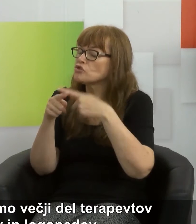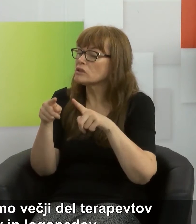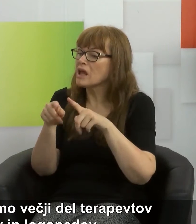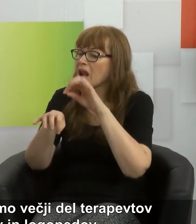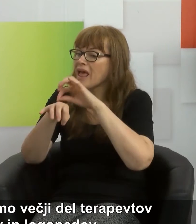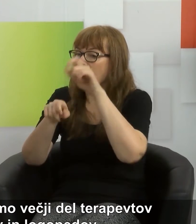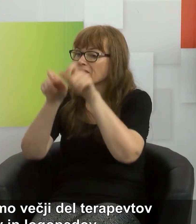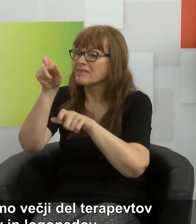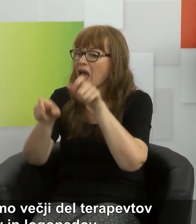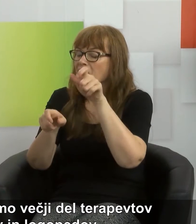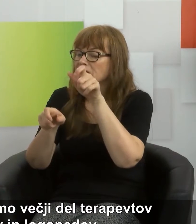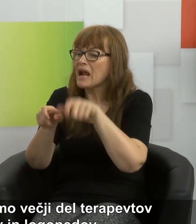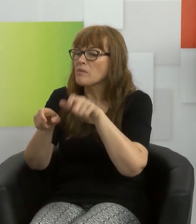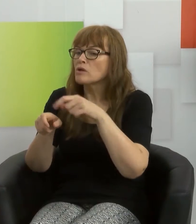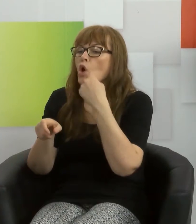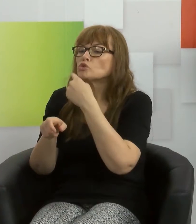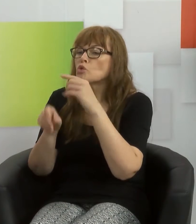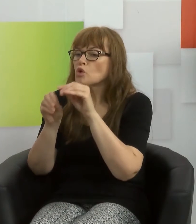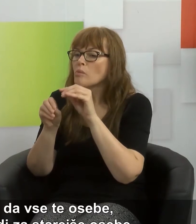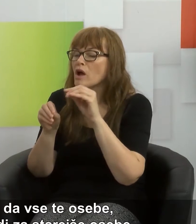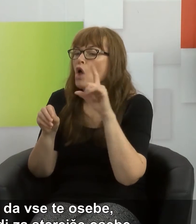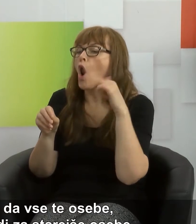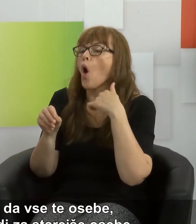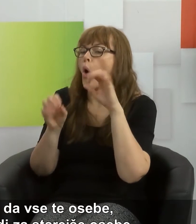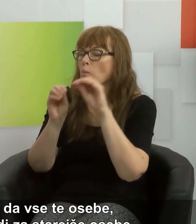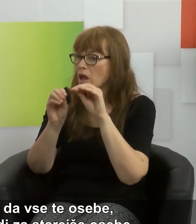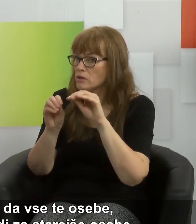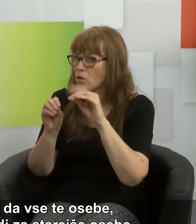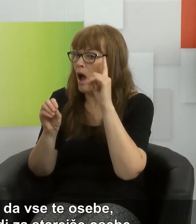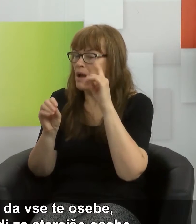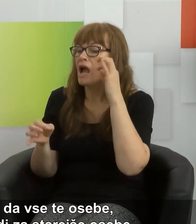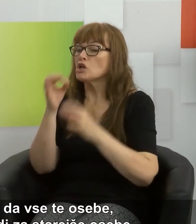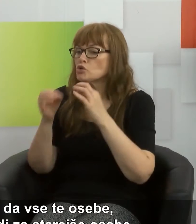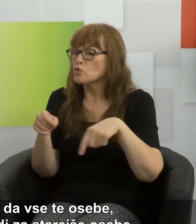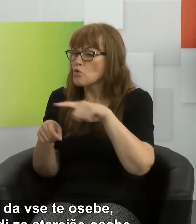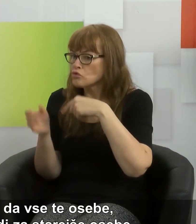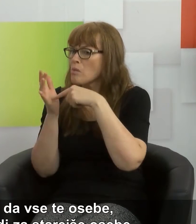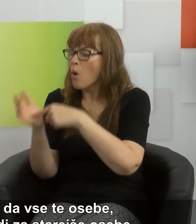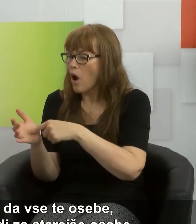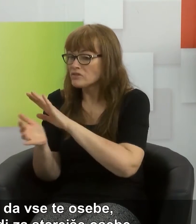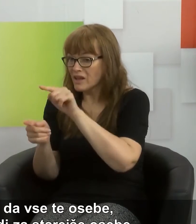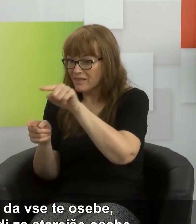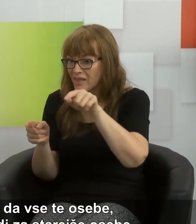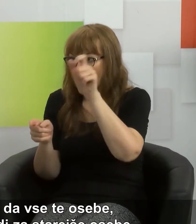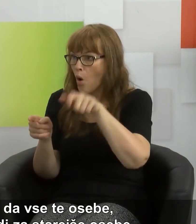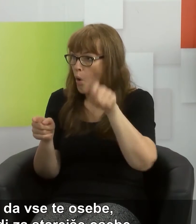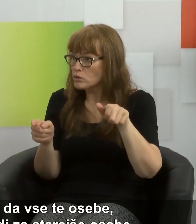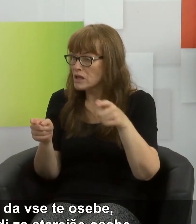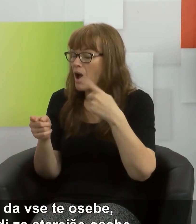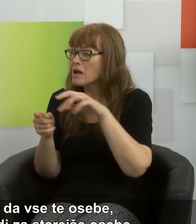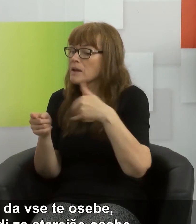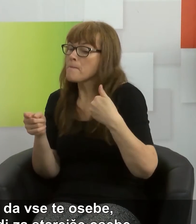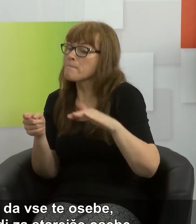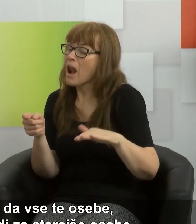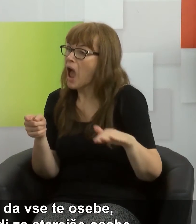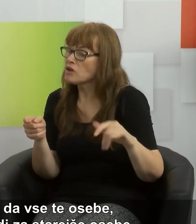terapevtov, surdopedagogov, logopedov. Izkušnje pokažejo, da vse te osebe, ali gre za mlajše, ali